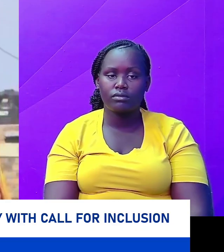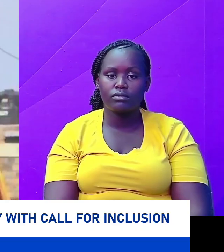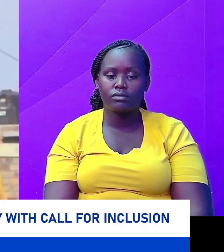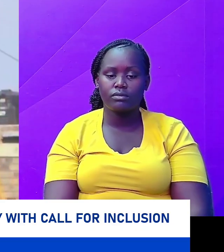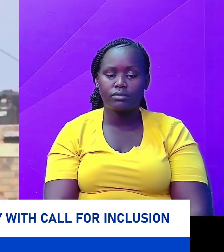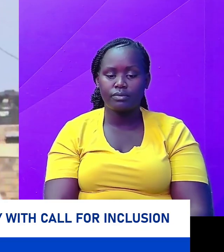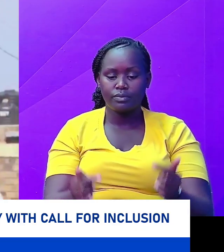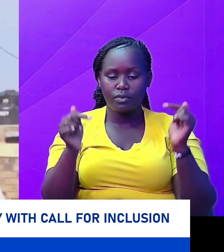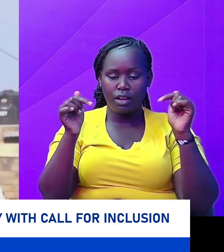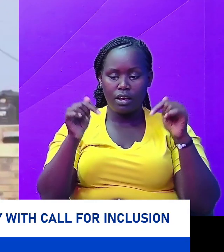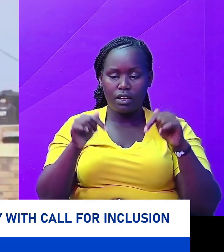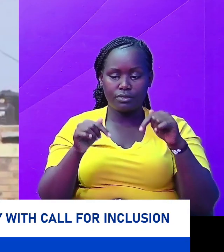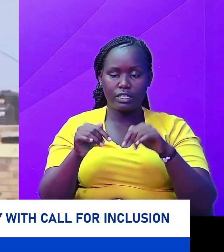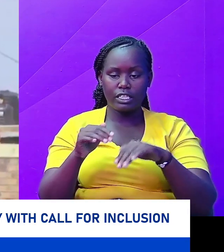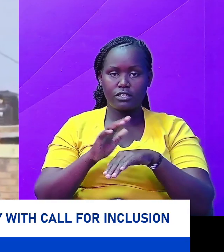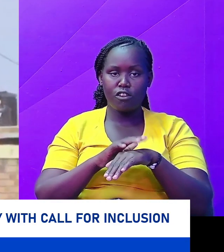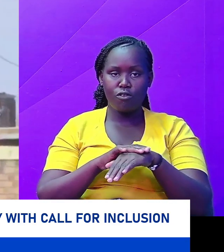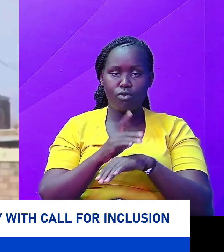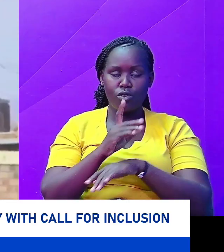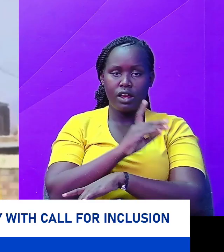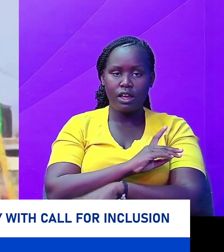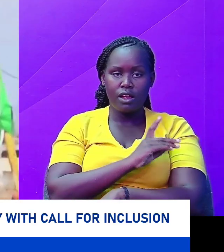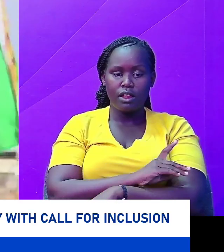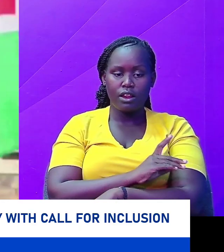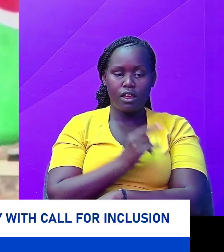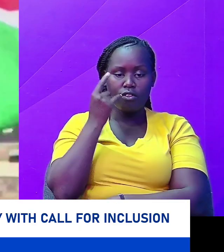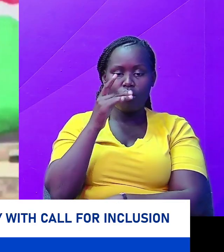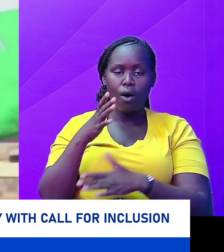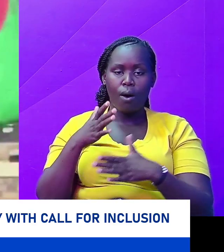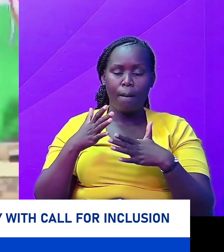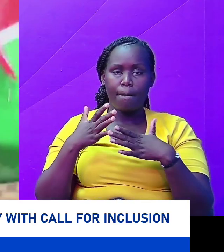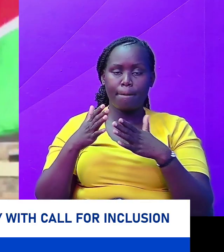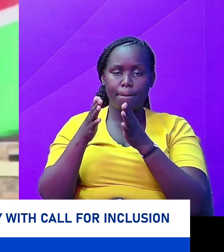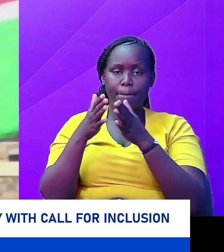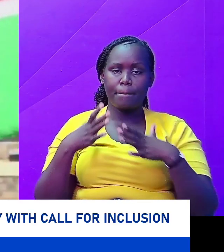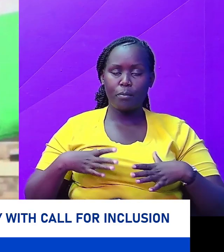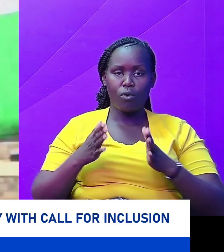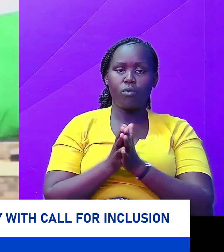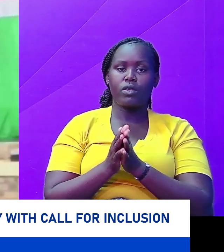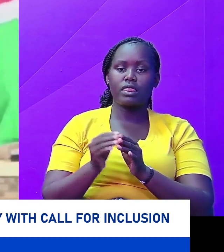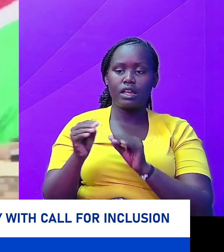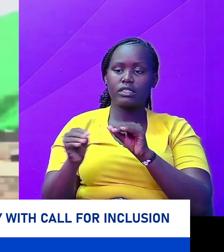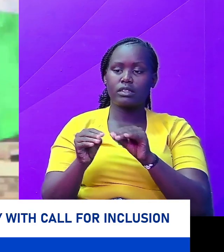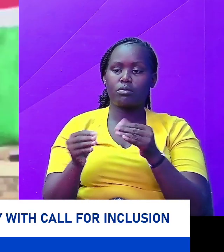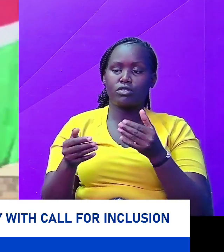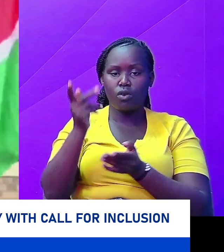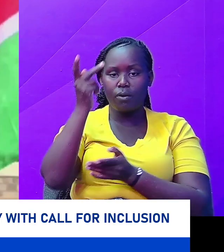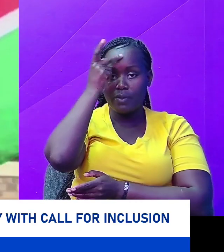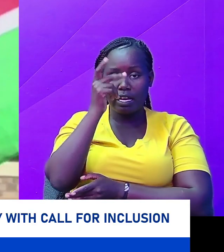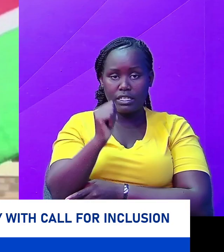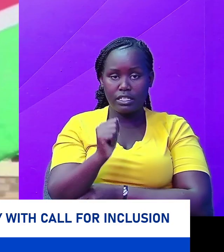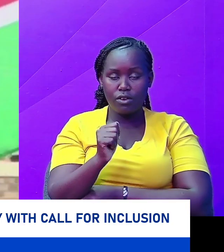Siku hii ya leo ni siku muhimu sana kwa watu wenye ulemavu katika kaunti ya Kajiado, na kitu ya muhimu sana ni